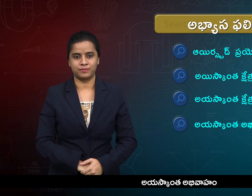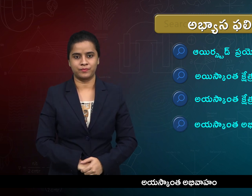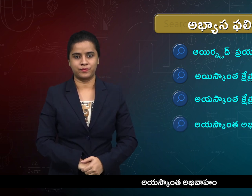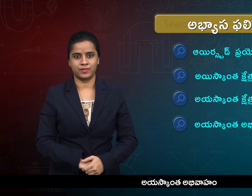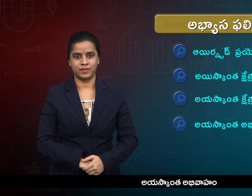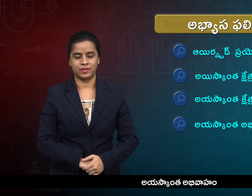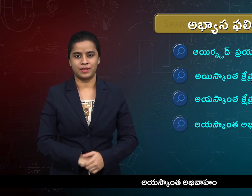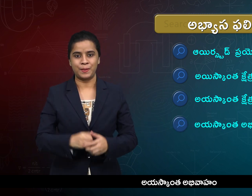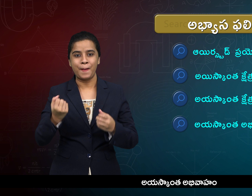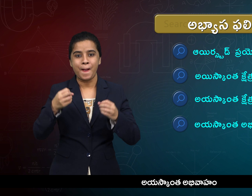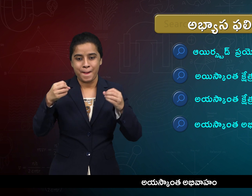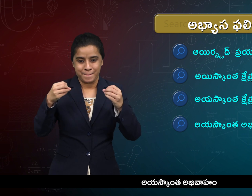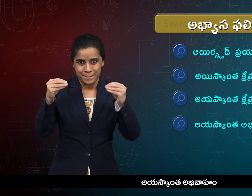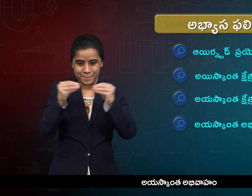అయస్కాంత అభివాహం,